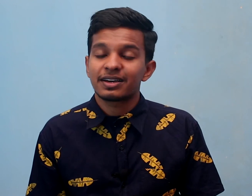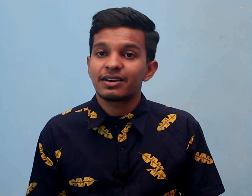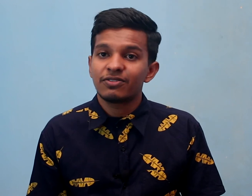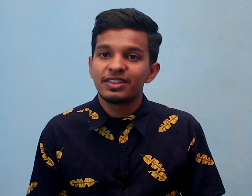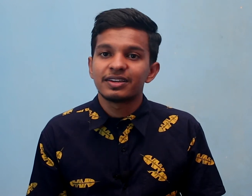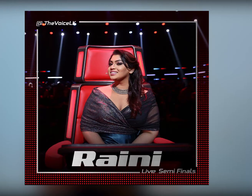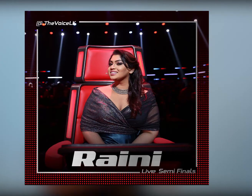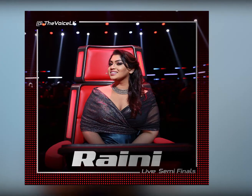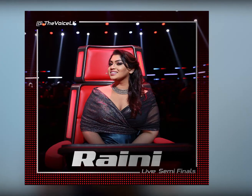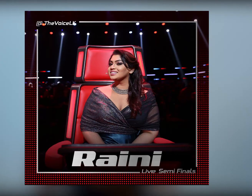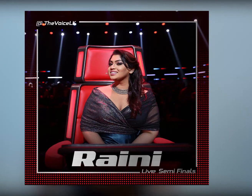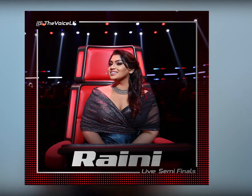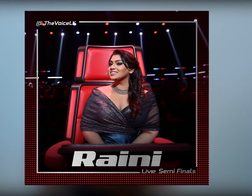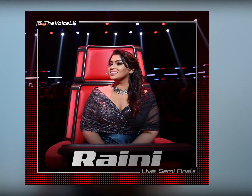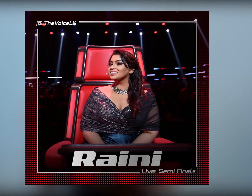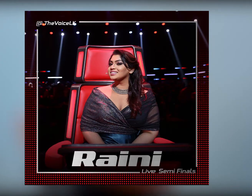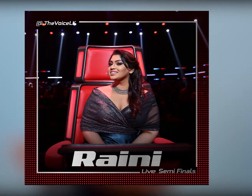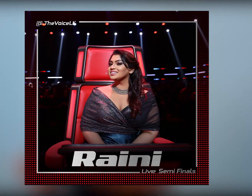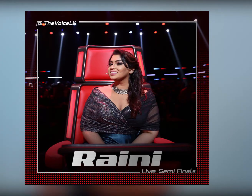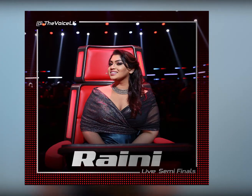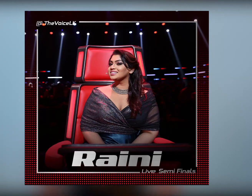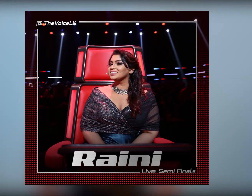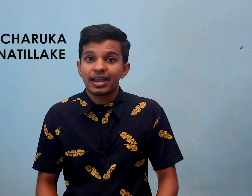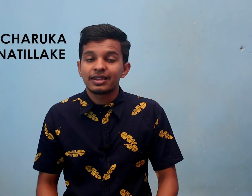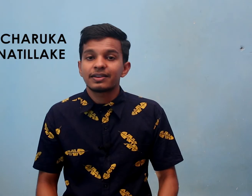කරන විදිය. රයිනි චාරුකා ගුණතිලක. රයිනි.